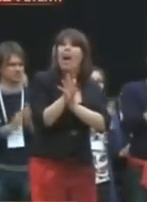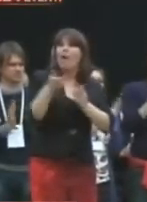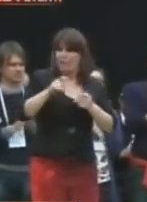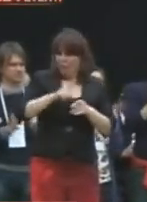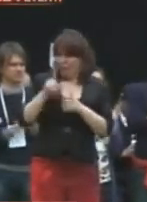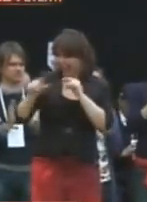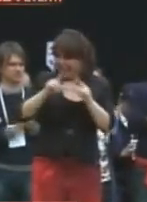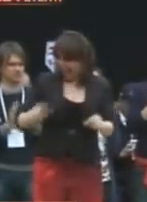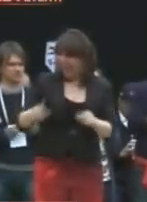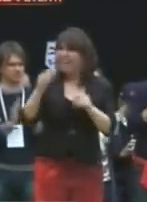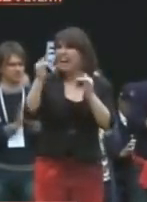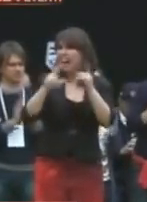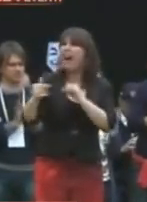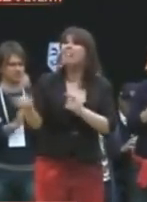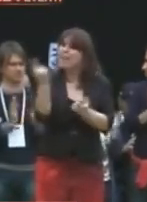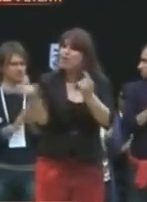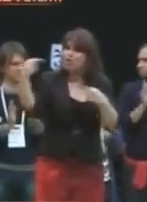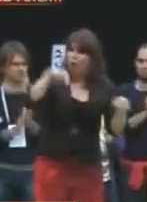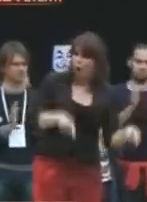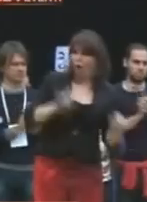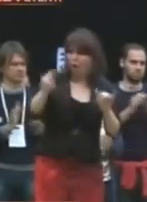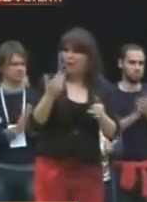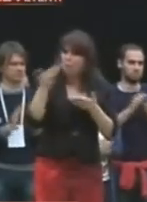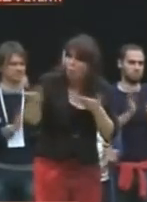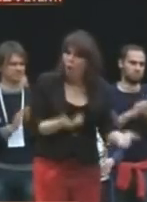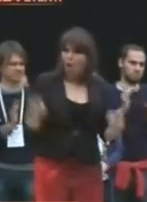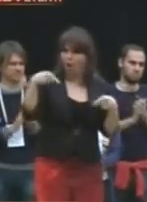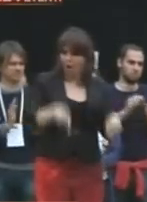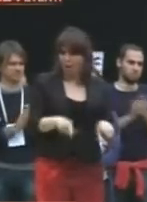li faremo ritornare. E per farli ritornare